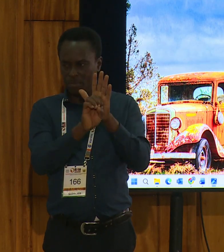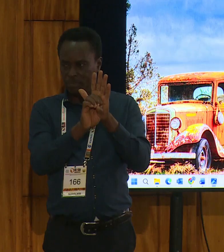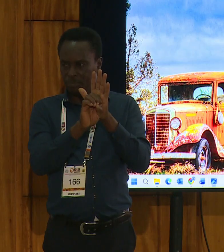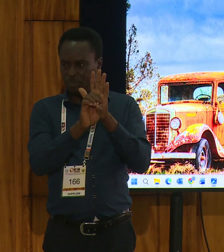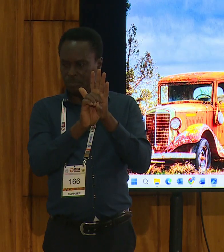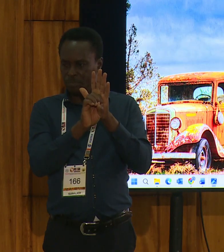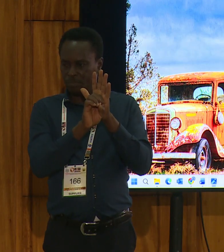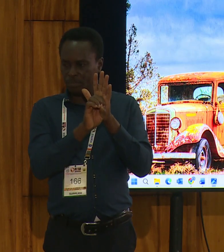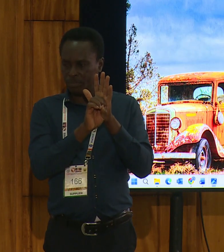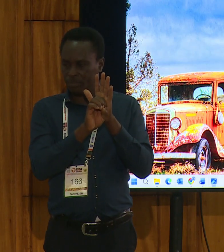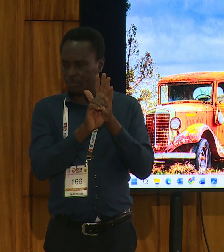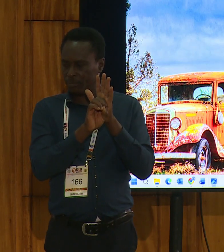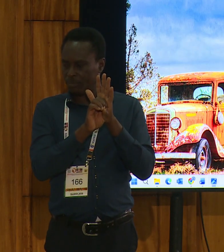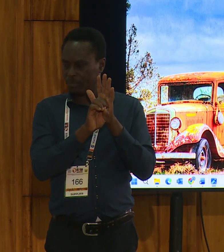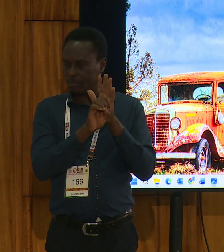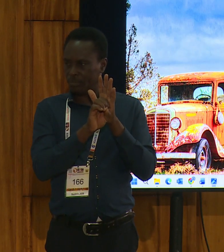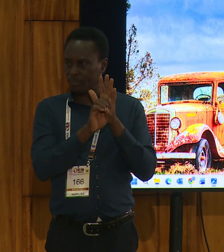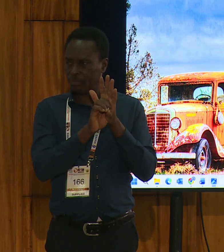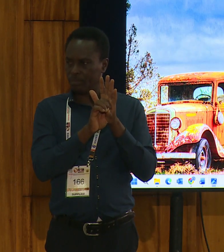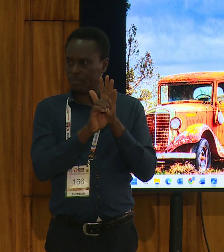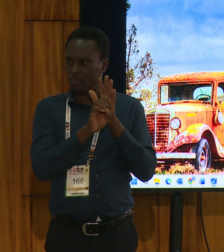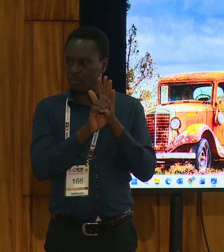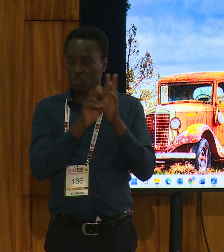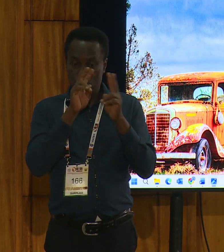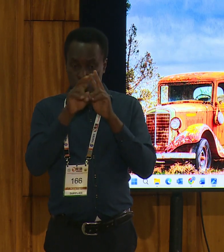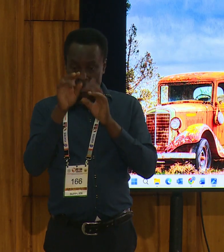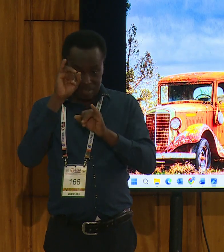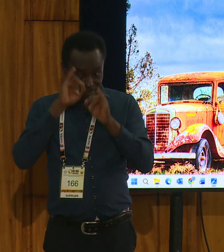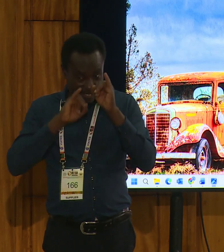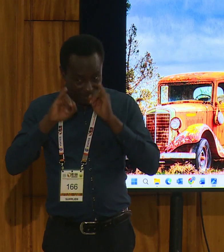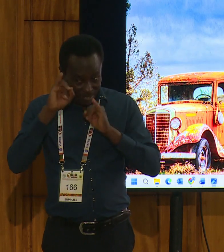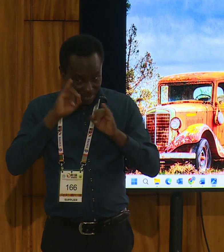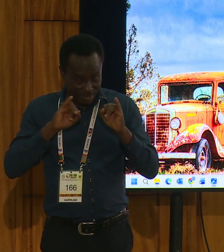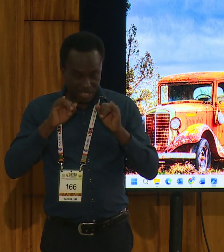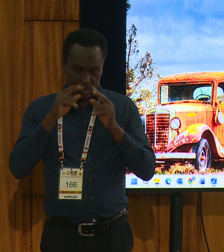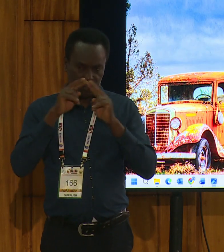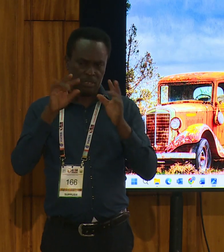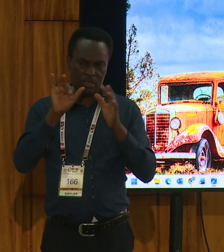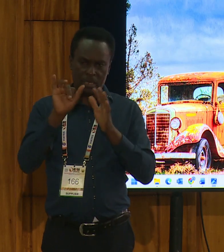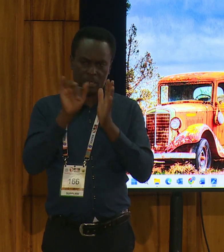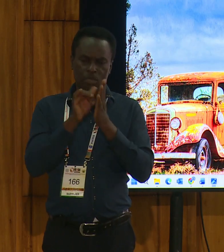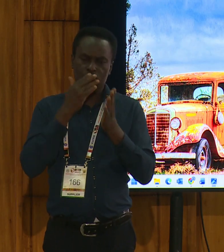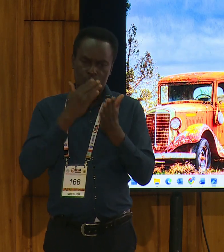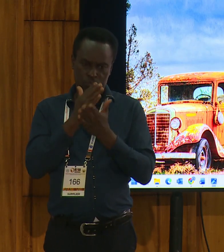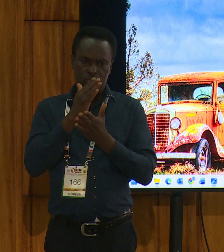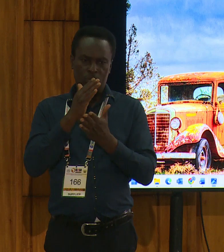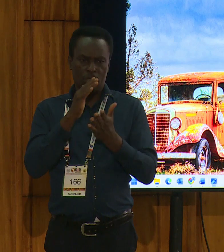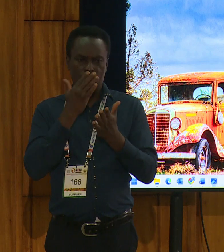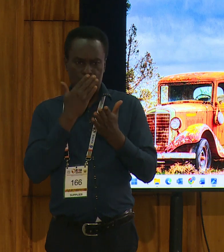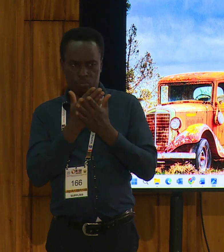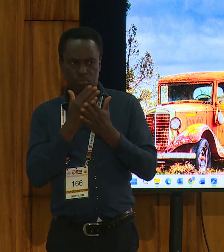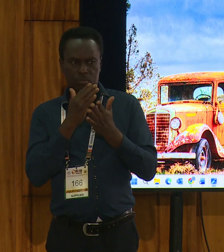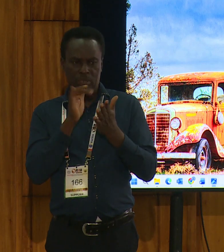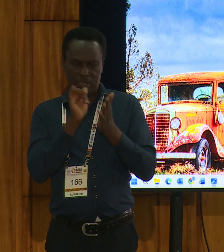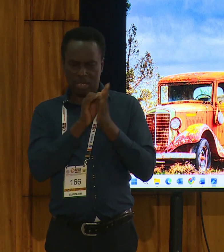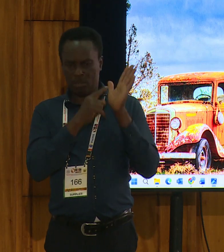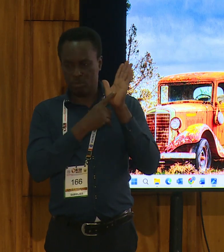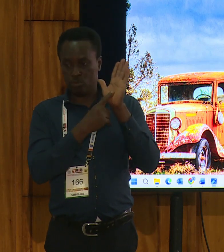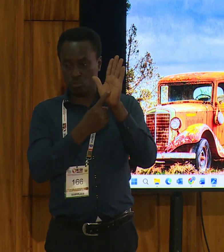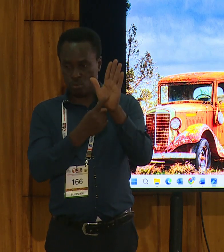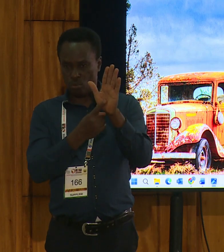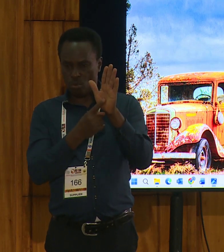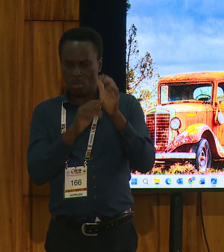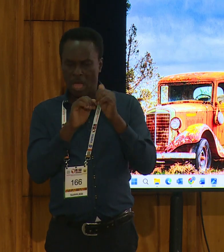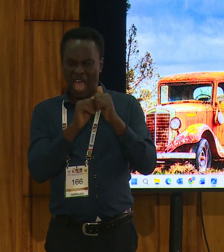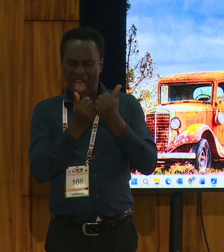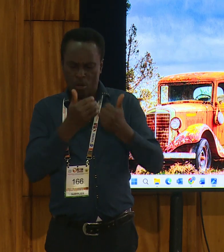d'autres sites que peut-être les 2 sites qui ont été investigués. Mais c'est déjà une approche très intéressante de montrer comment des